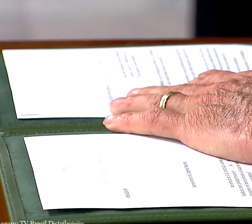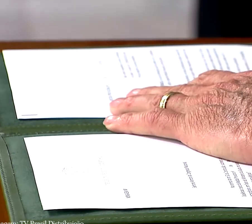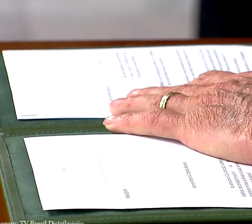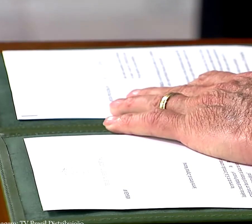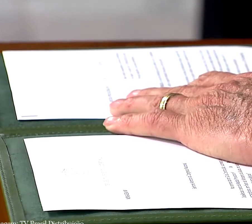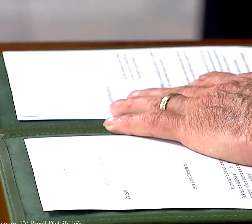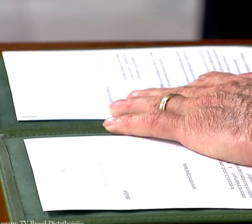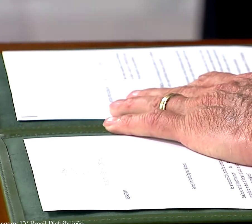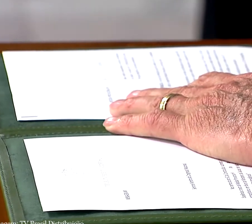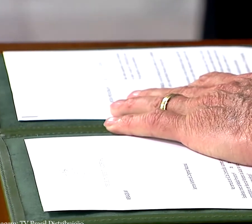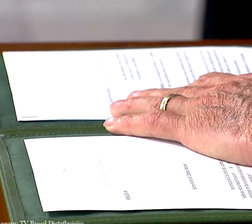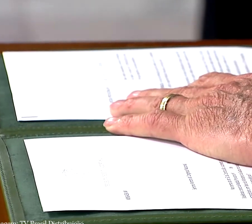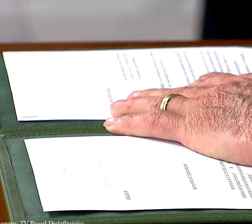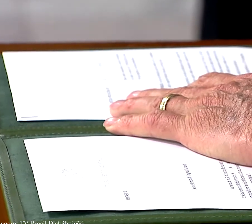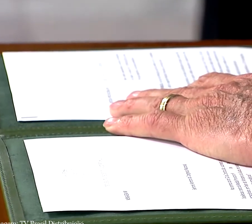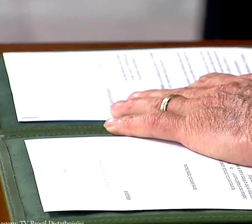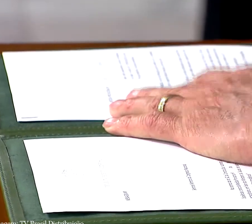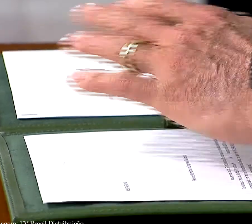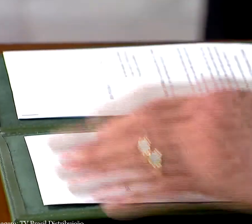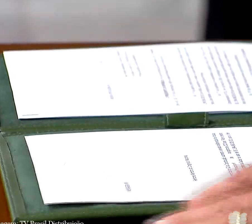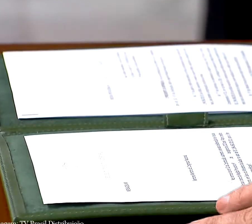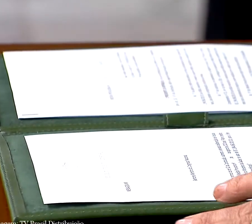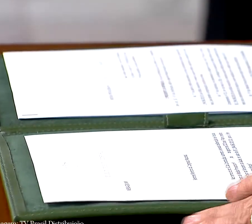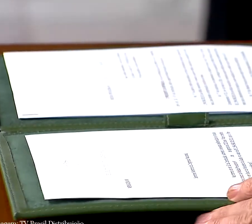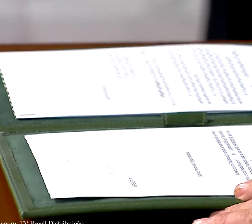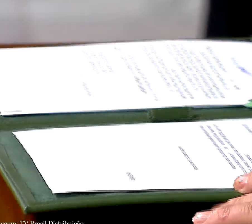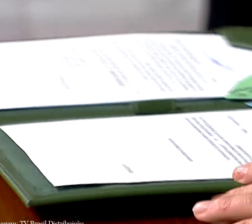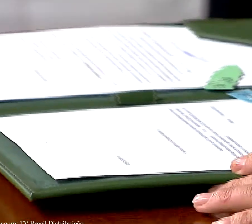1.994.965 em favor do Ministério da Saúde.